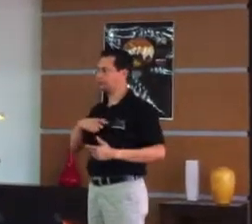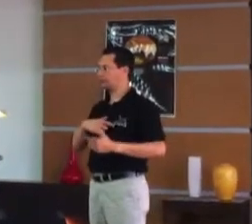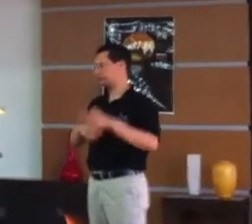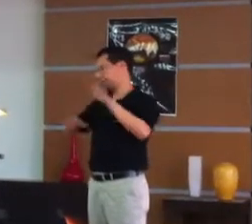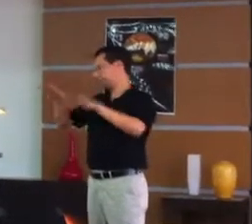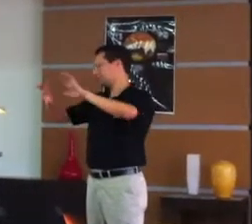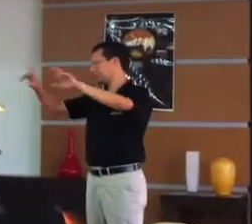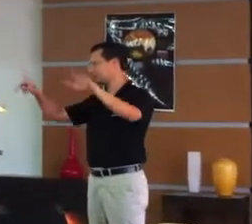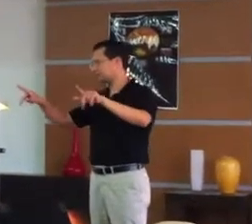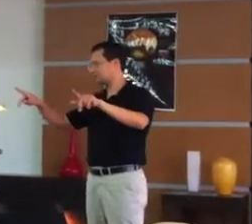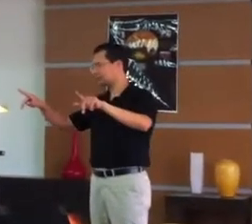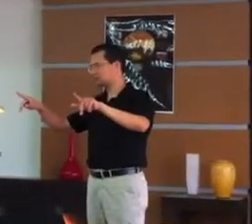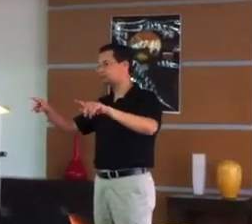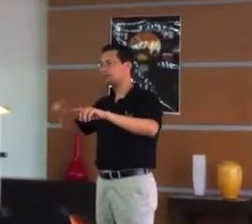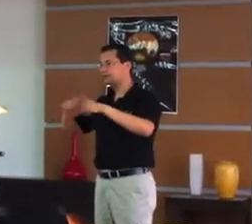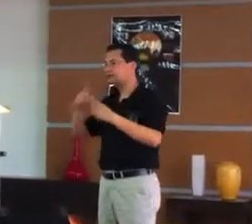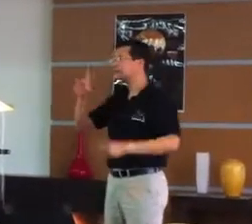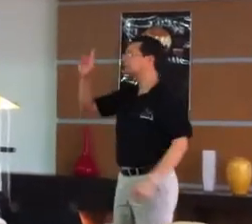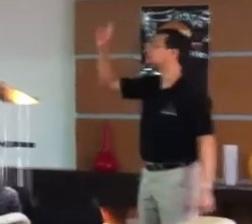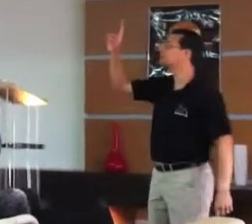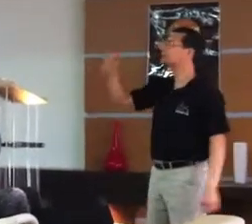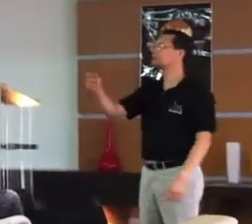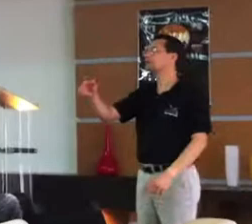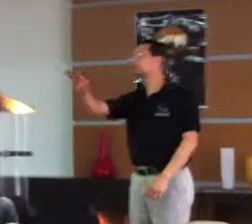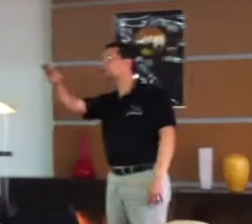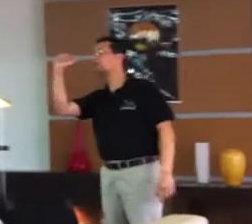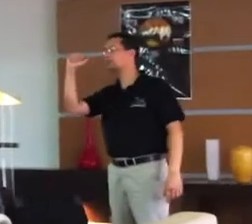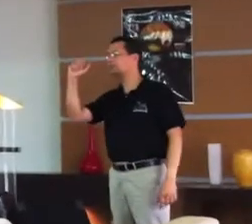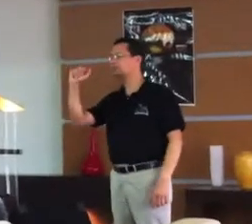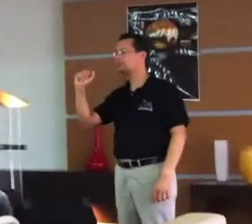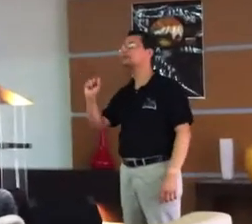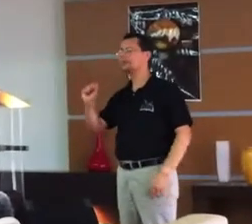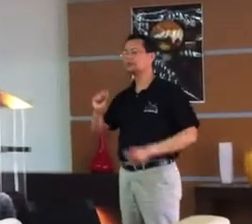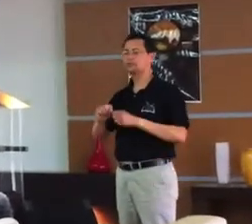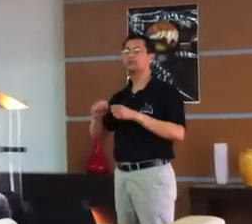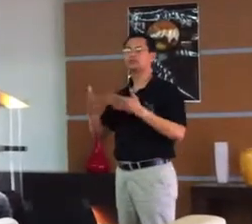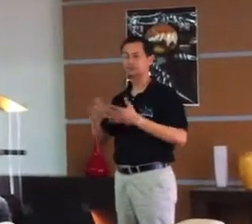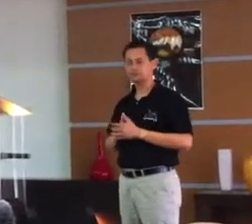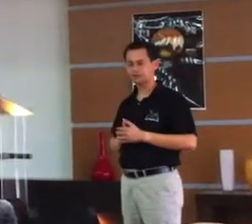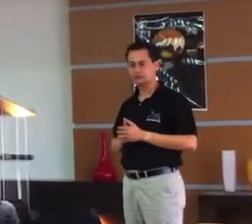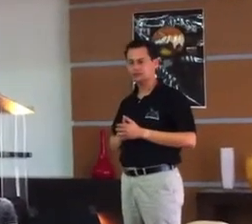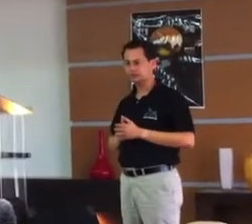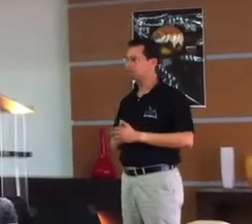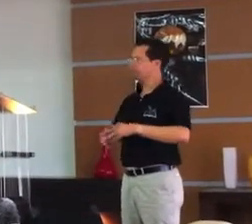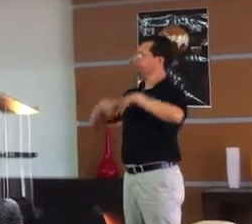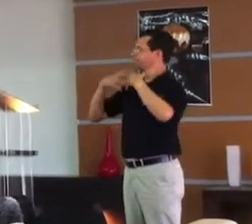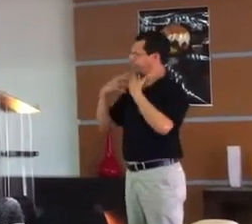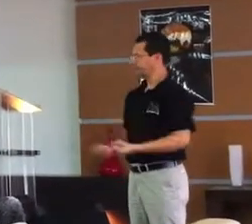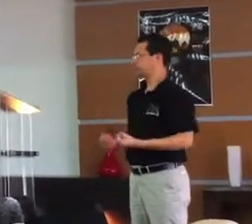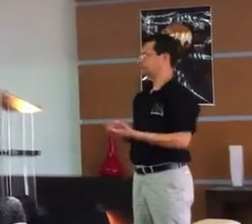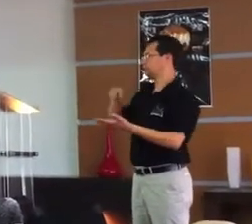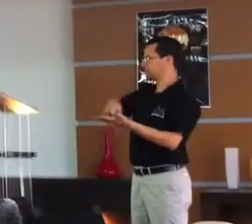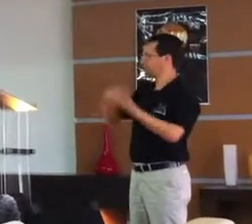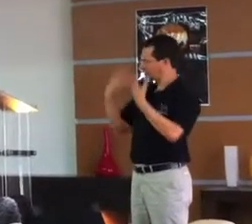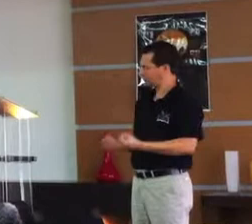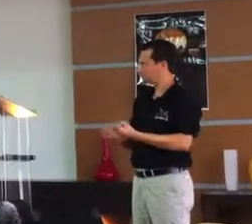normal para unirem-se à força organizada da Igreja para concluir a